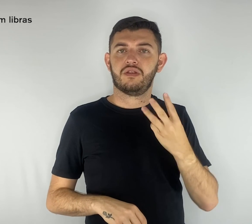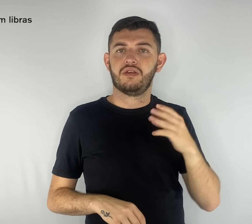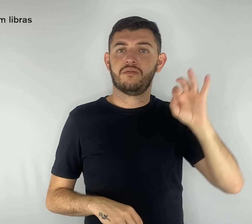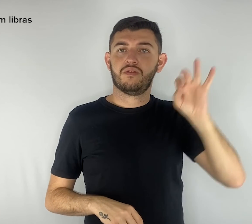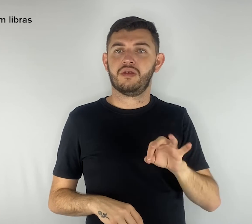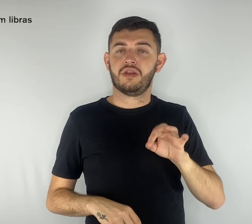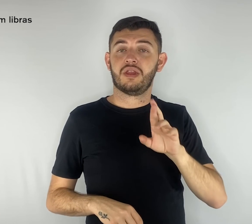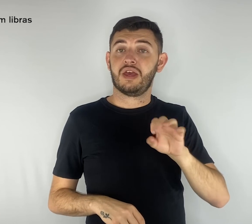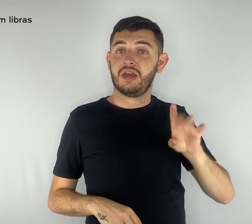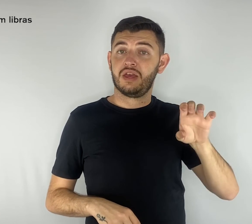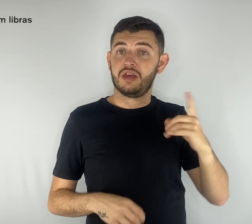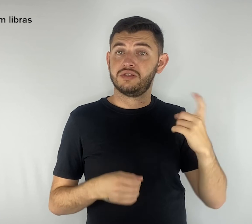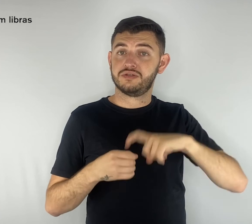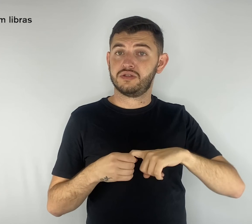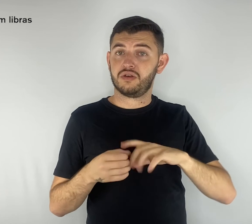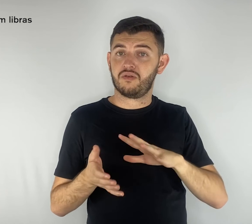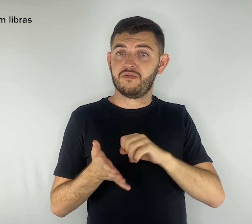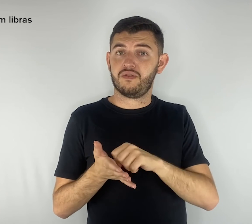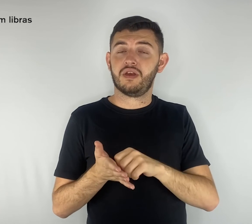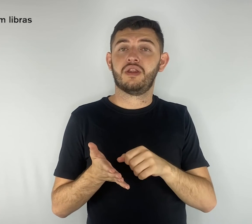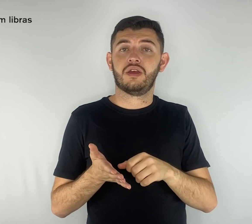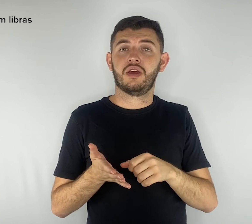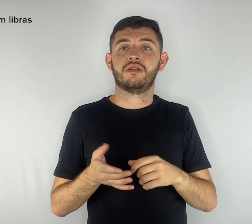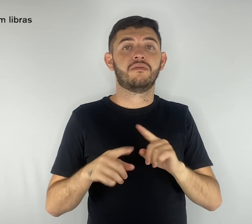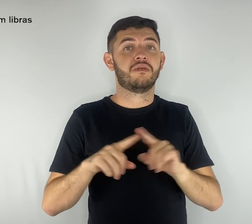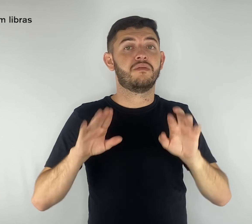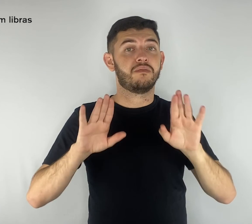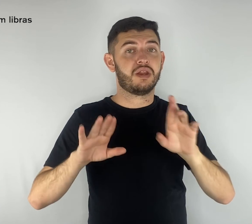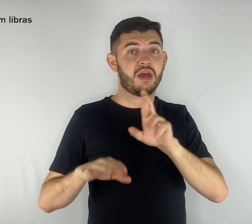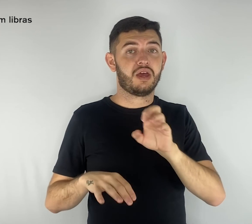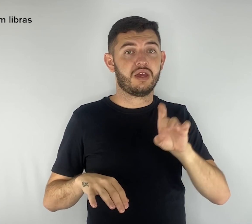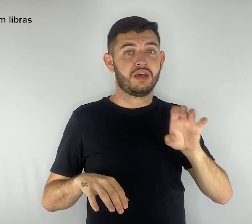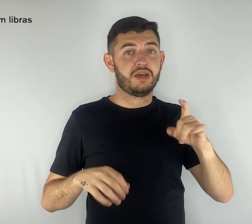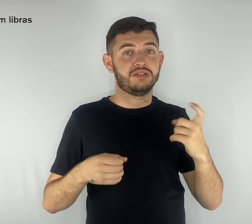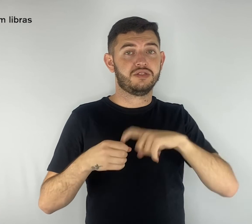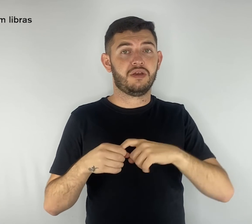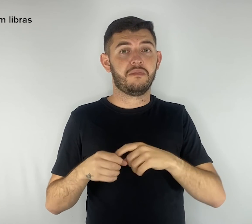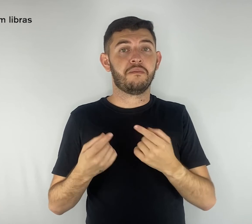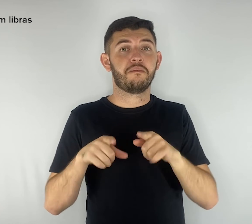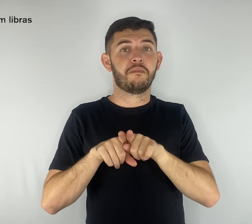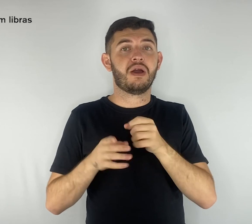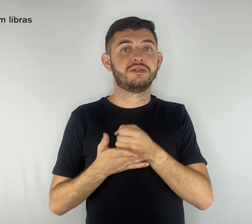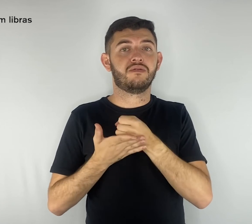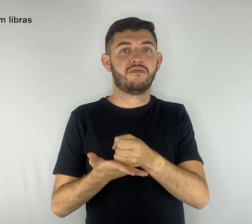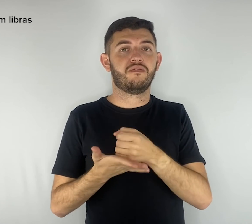21,3% na rede conveniada. Uma vez que a rede parceira é a que oferta maior número